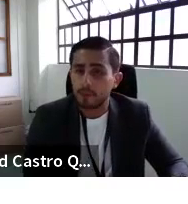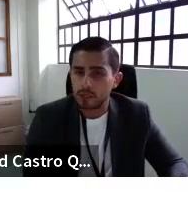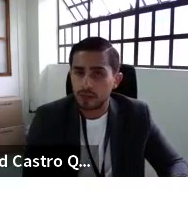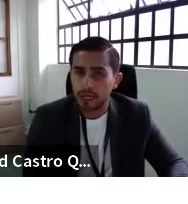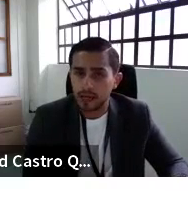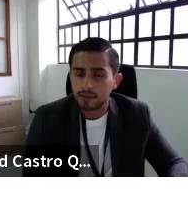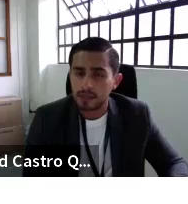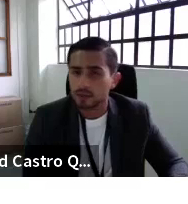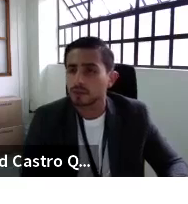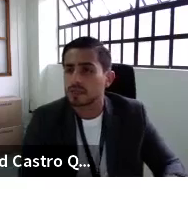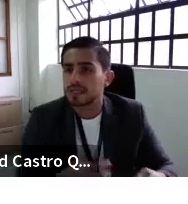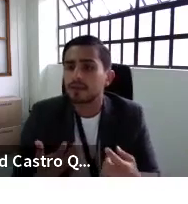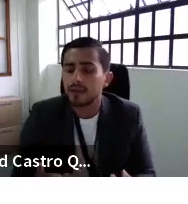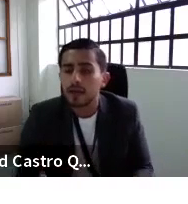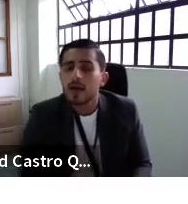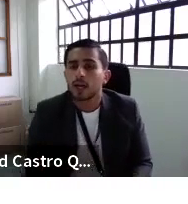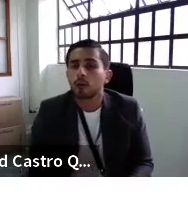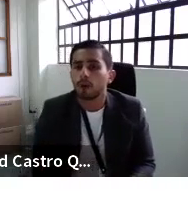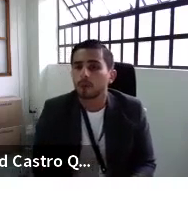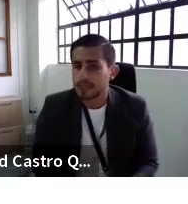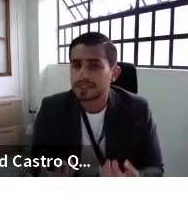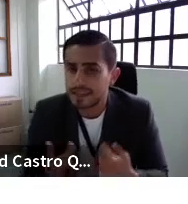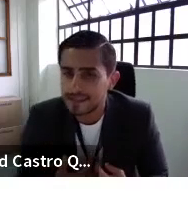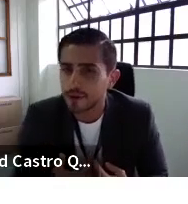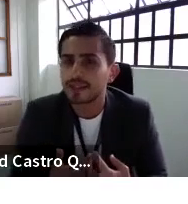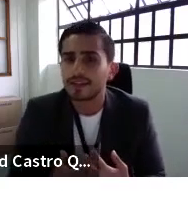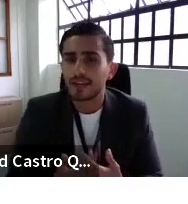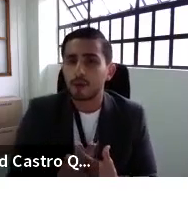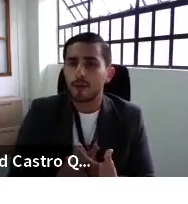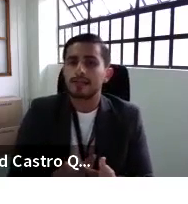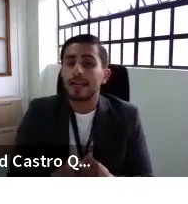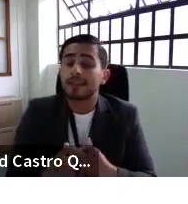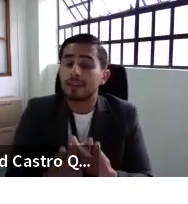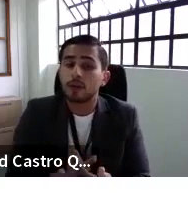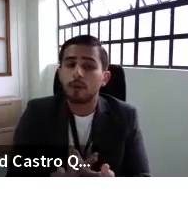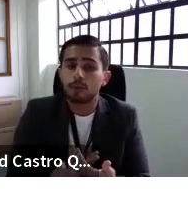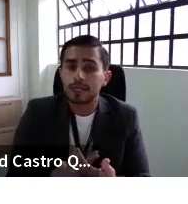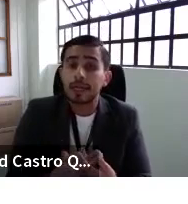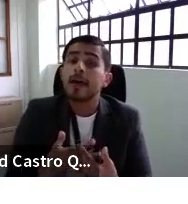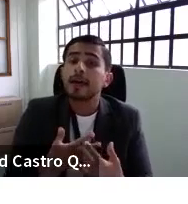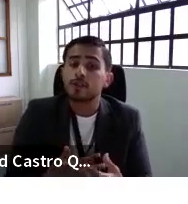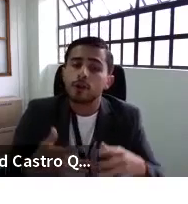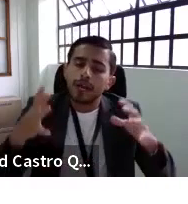población general cierto entonces entender que no podemos hacer ciencia no entender que no podemos hacer gestión de